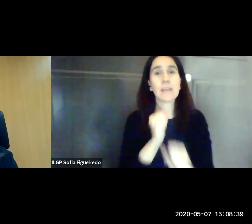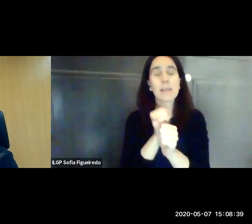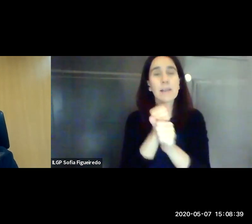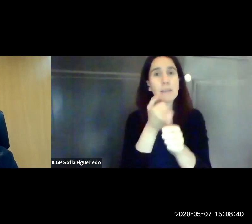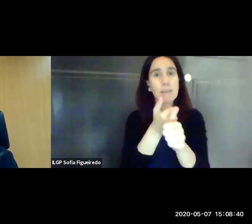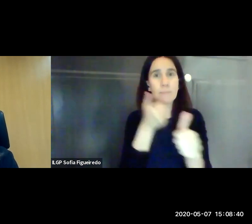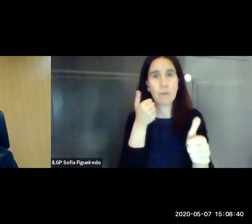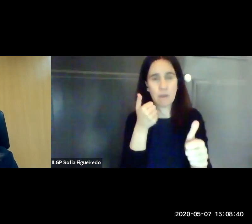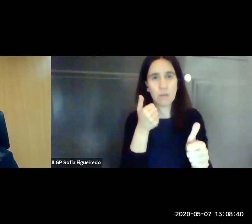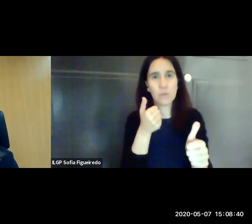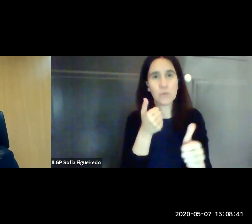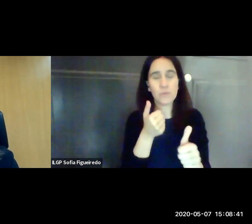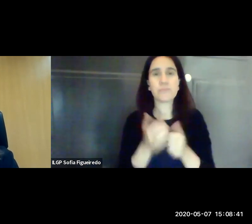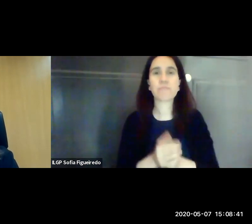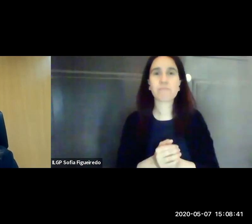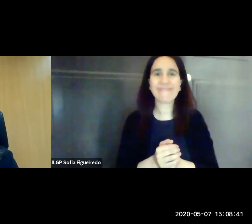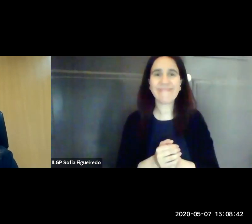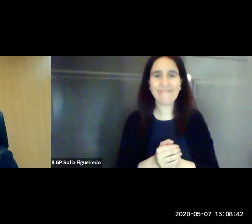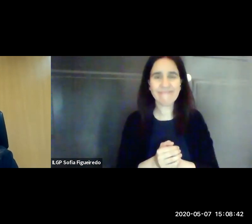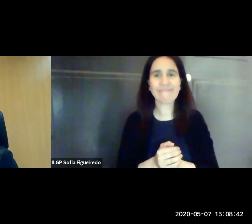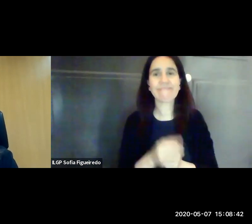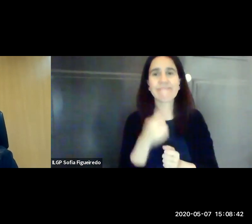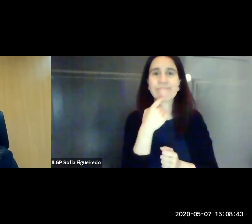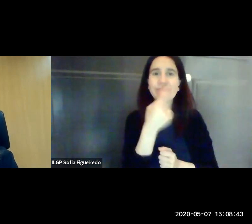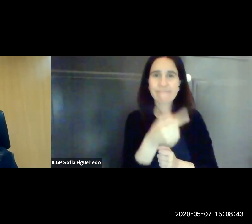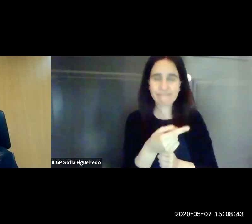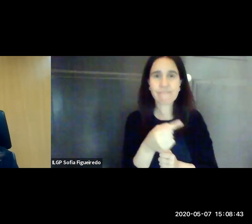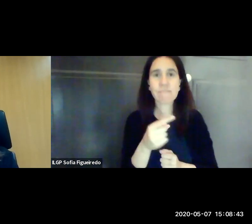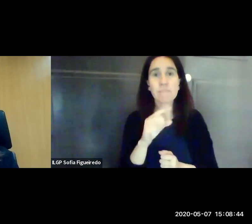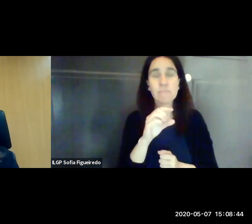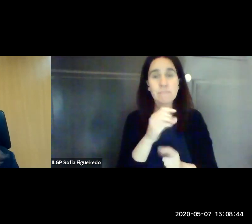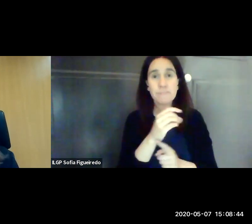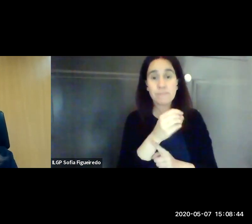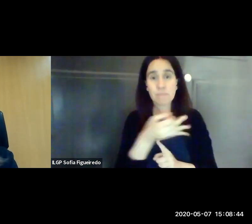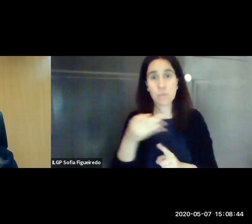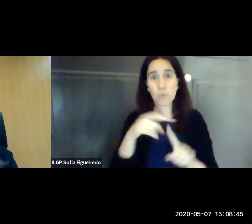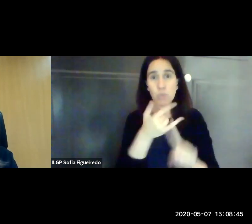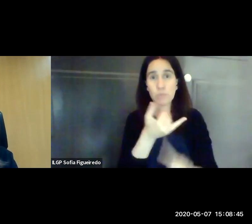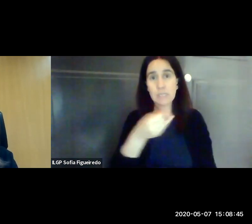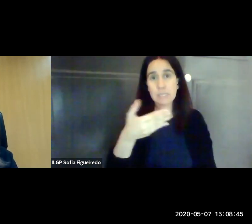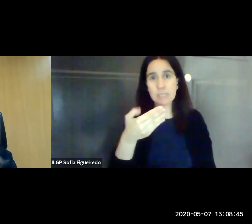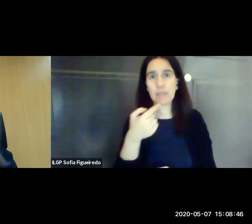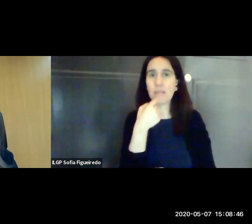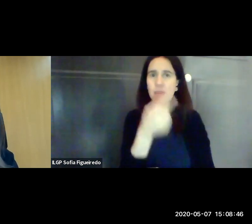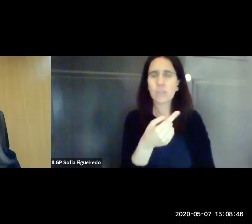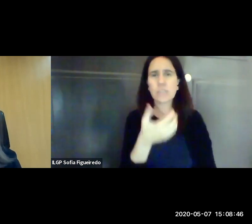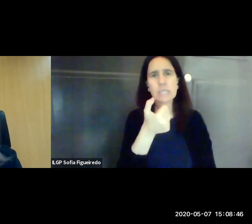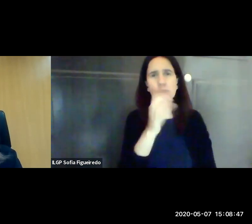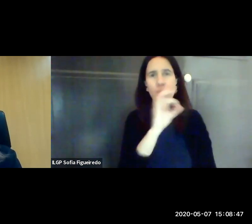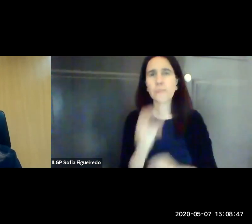teletrabalho, segundo o Eurostat, em 2017 já representava cerca de 15%,